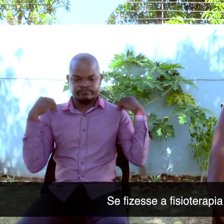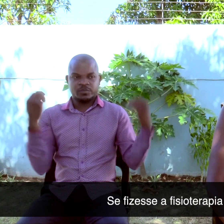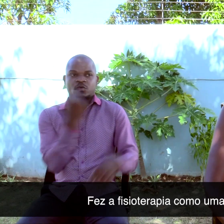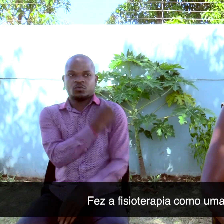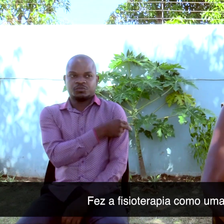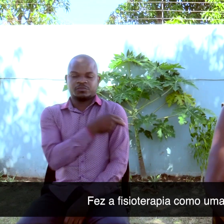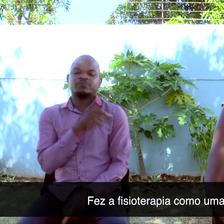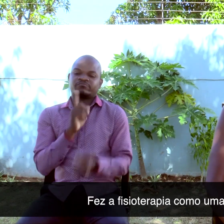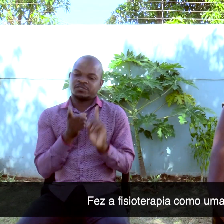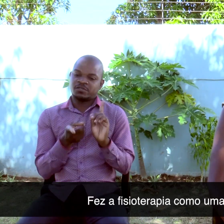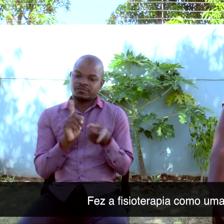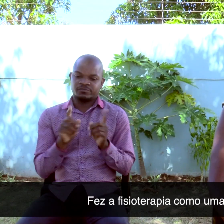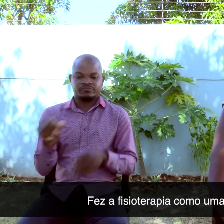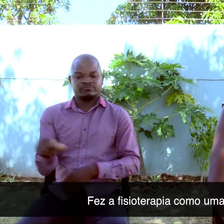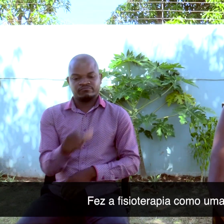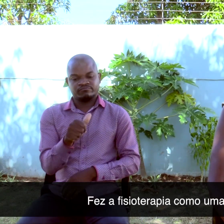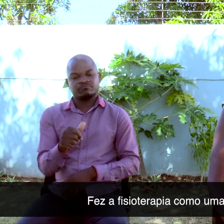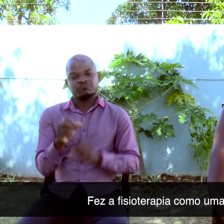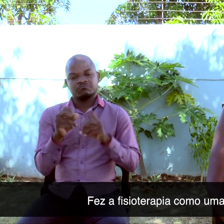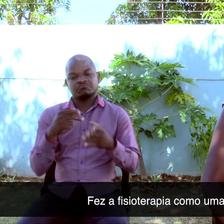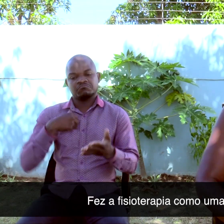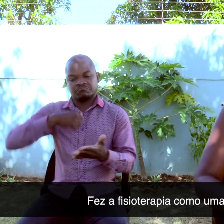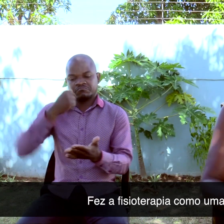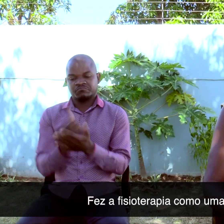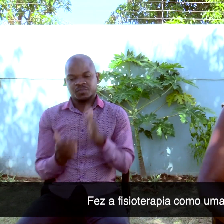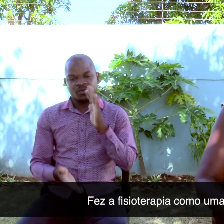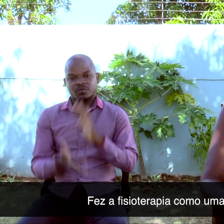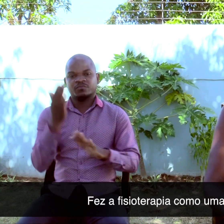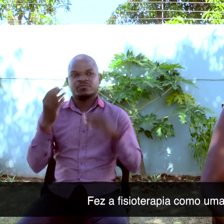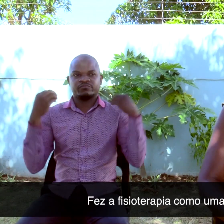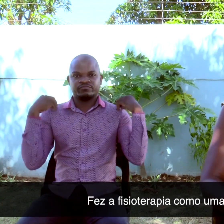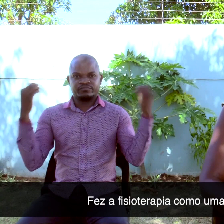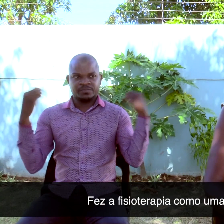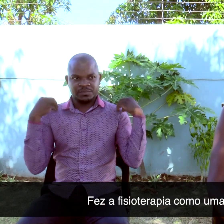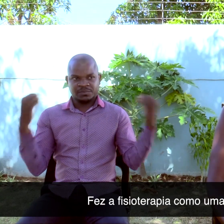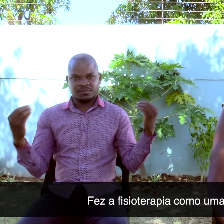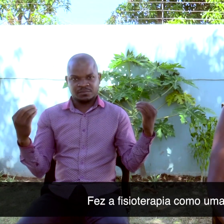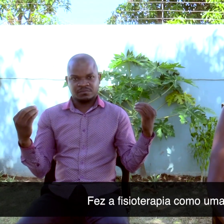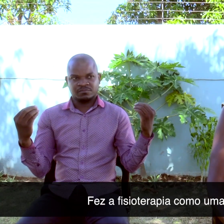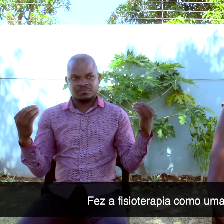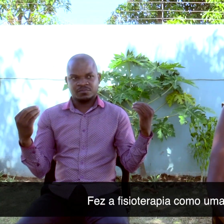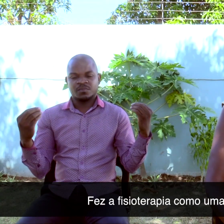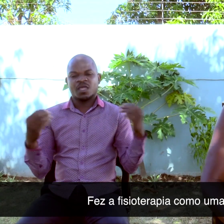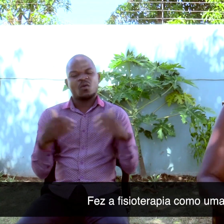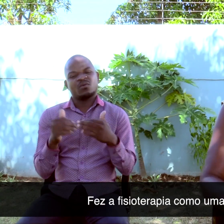Então, comecei a fazer a fisioterapia de acordo com uma criança normal.